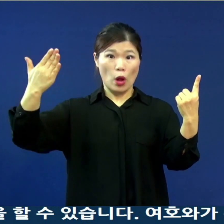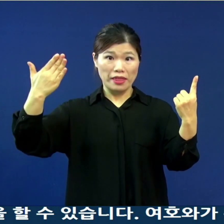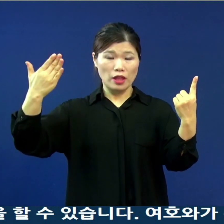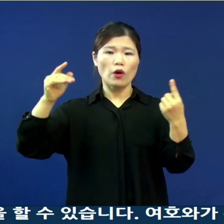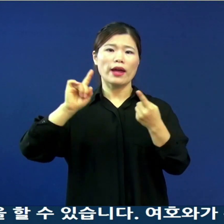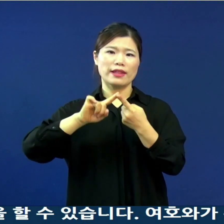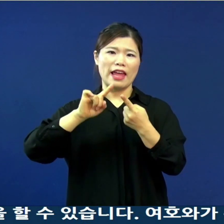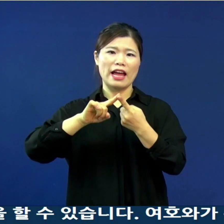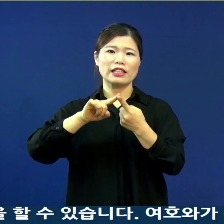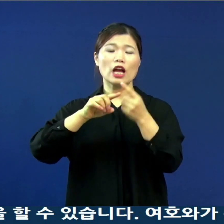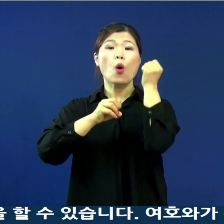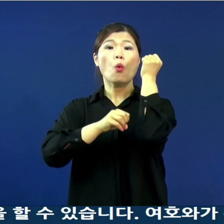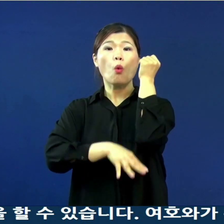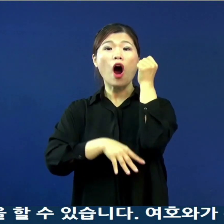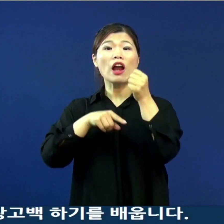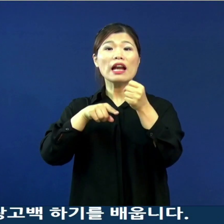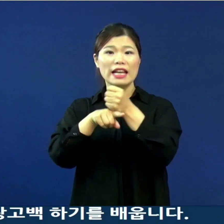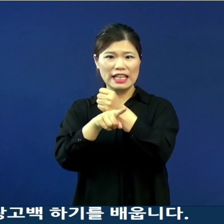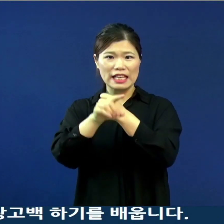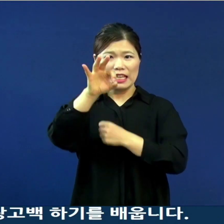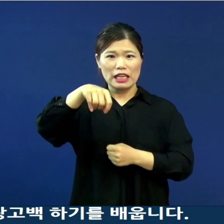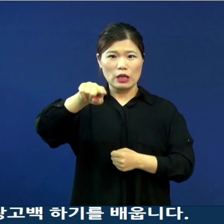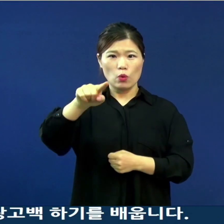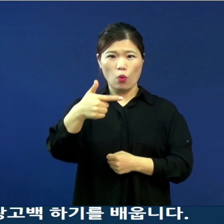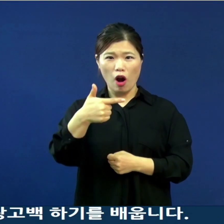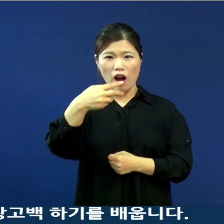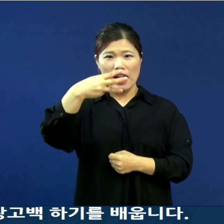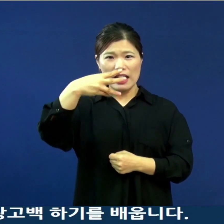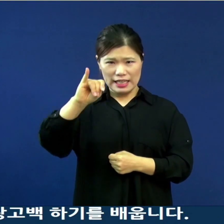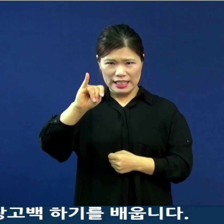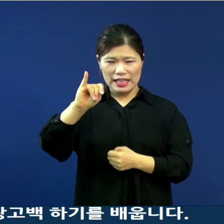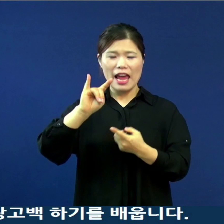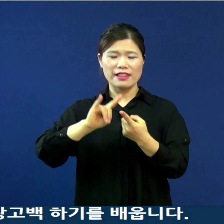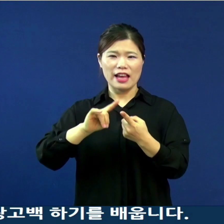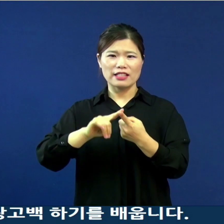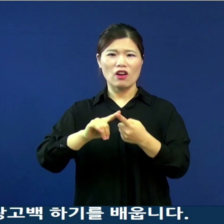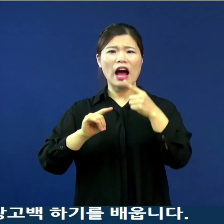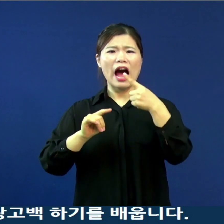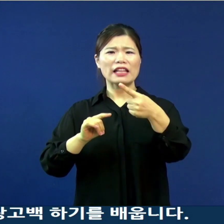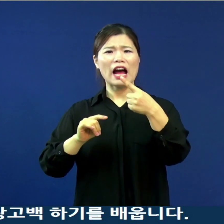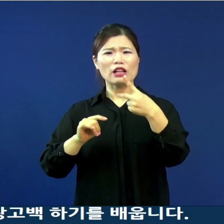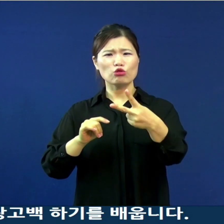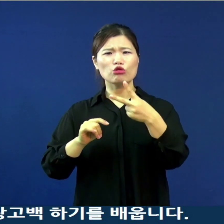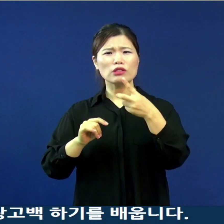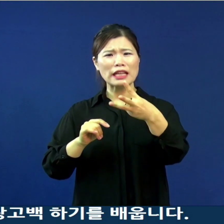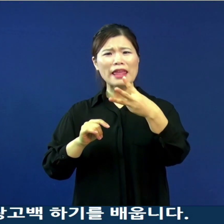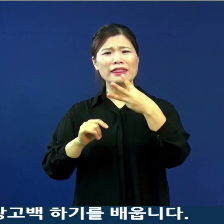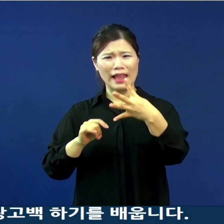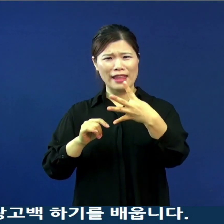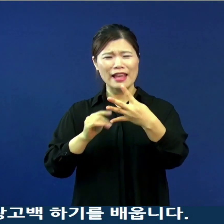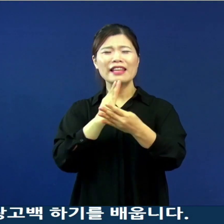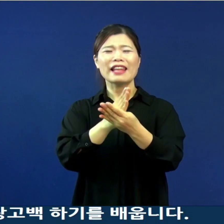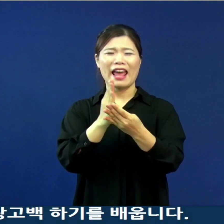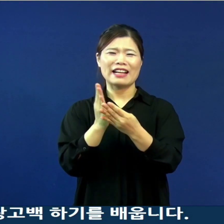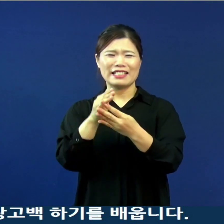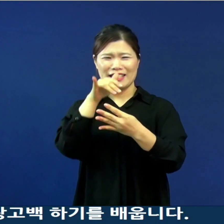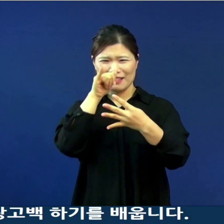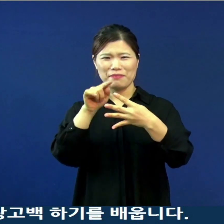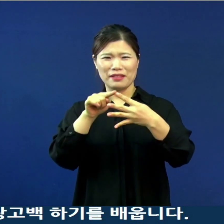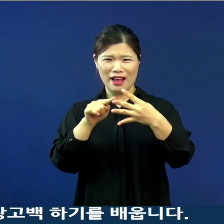주는 원리들이 나오게 됩니다. 네 가지라 평소보다 다소 복잡합니다. 우리 사랑하는 중년의 가족들, 하나님의